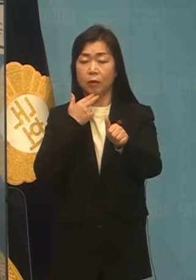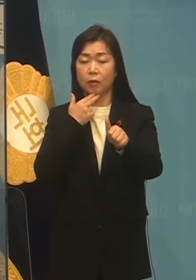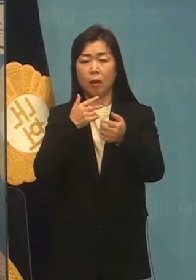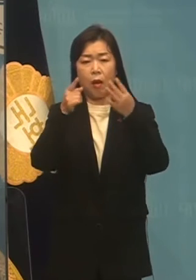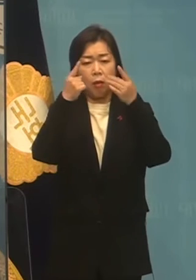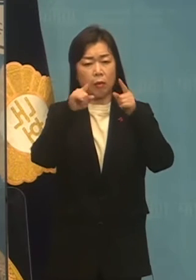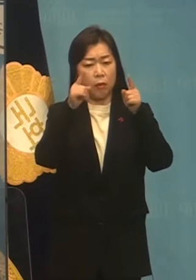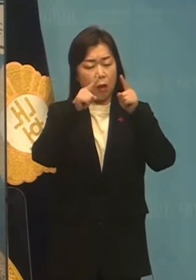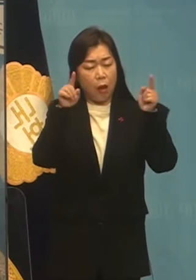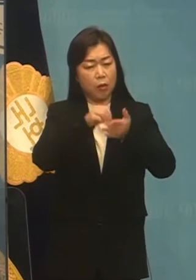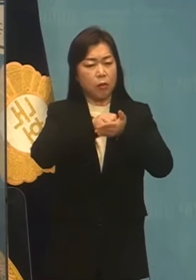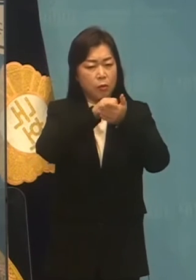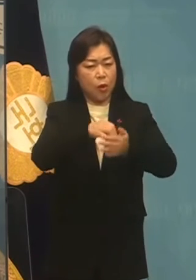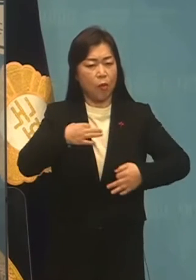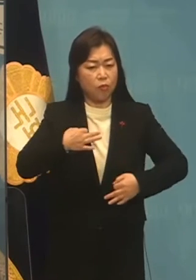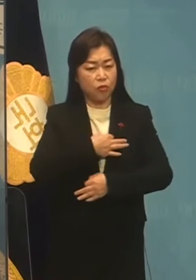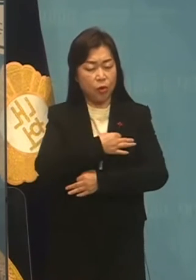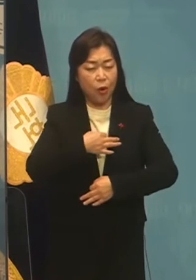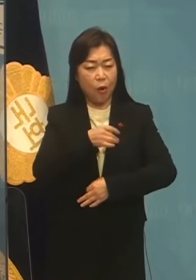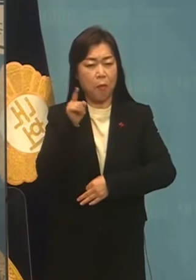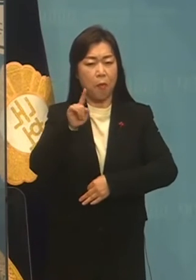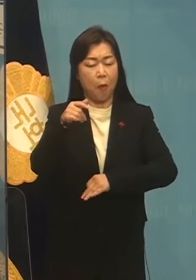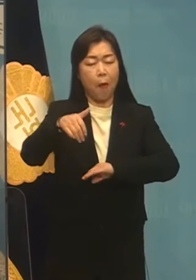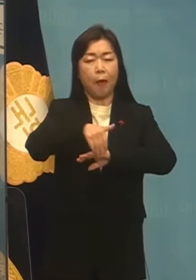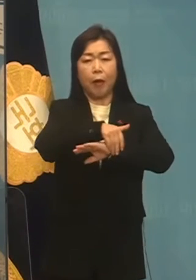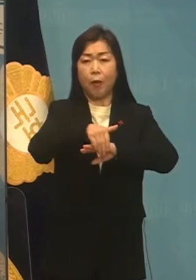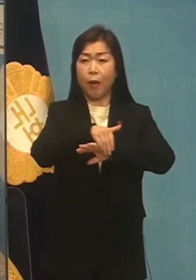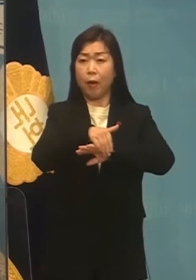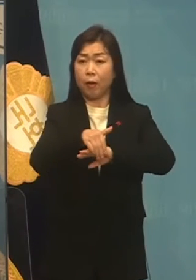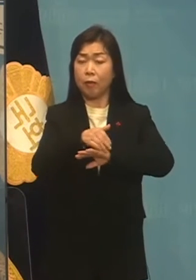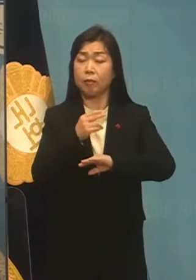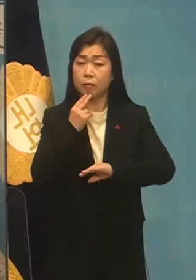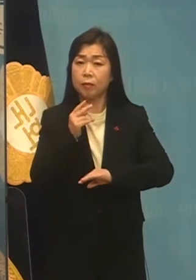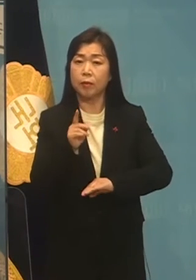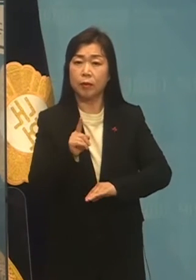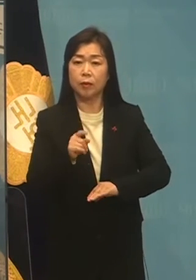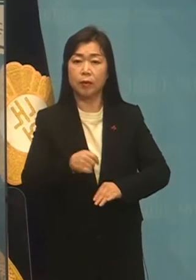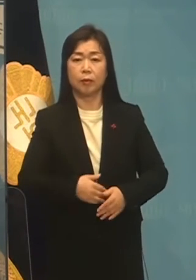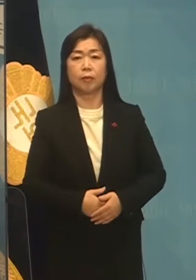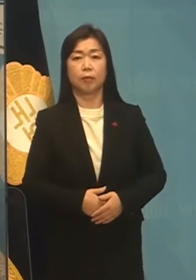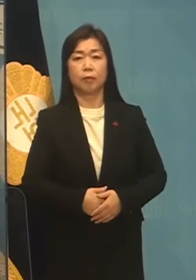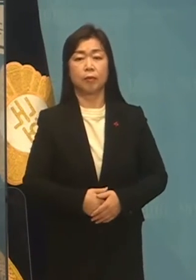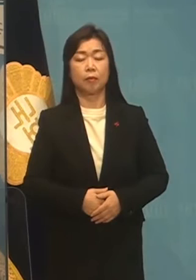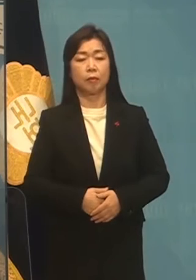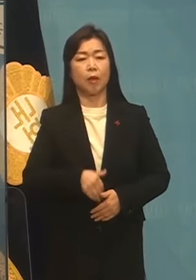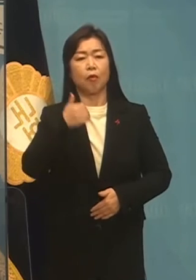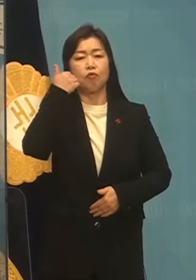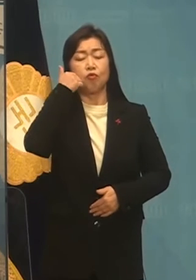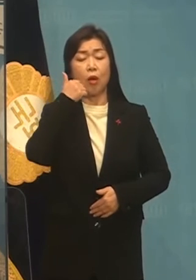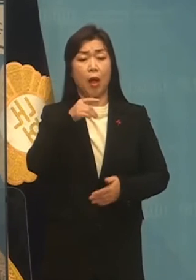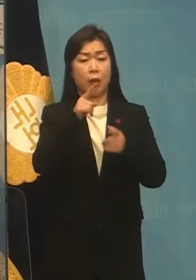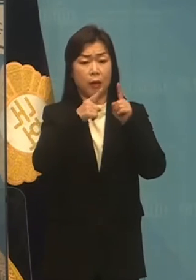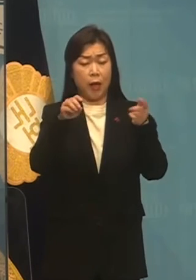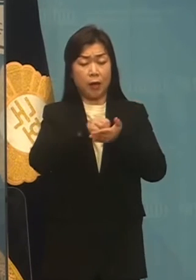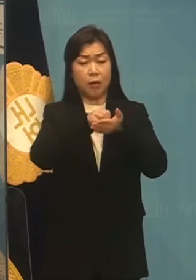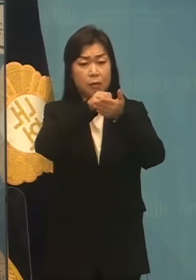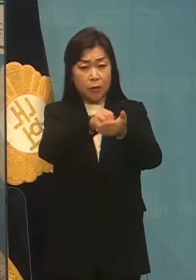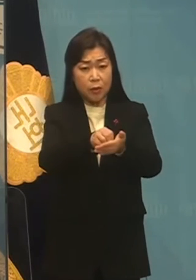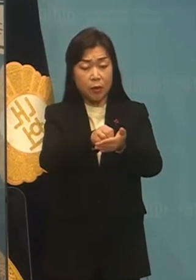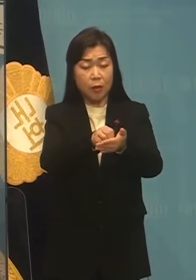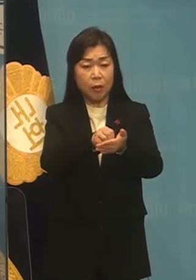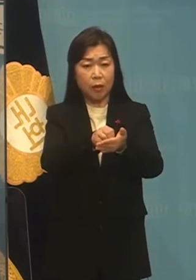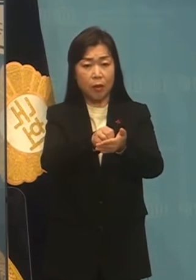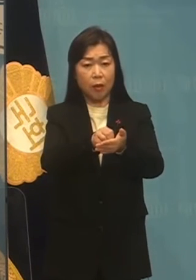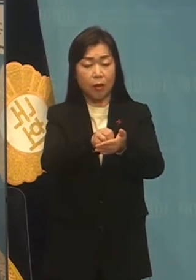입시 부정을 입시 청탁을 안 하고 어떻게 합니까? 누가 입시 부정을 저절로 해줍니까? 청탁이